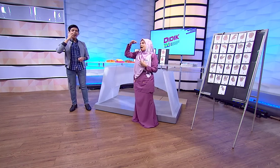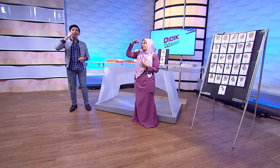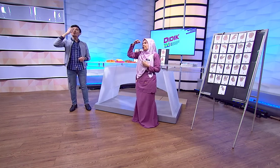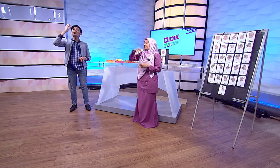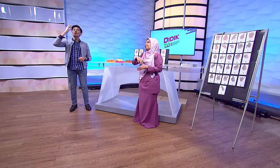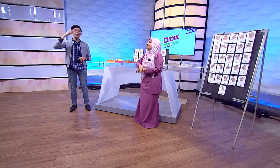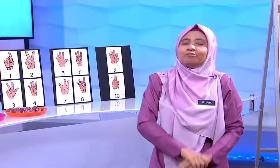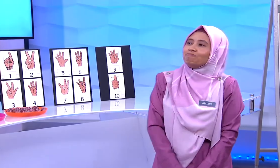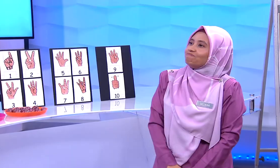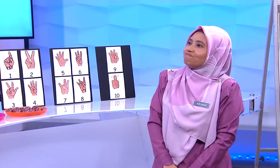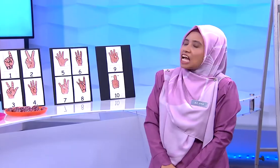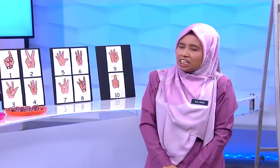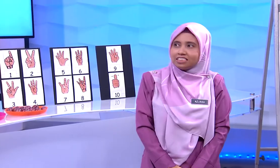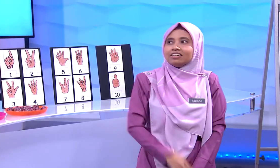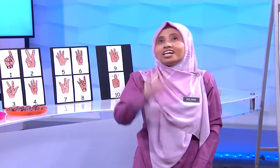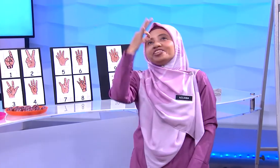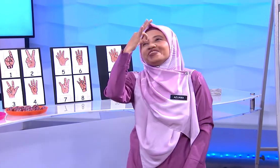anggur di Gresik angel-angel